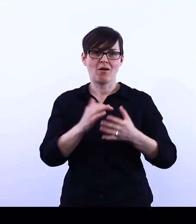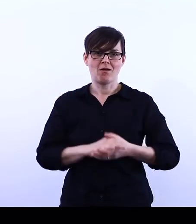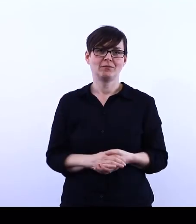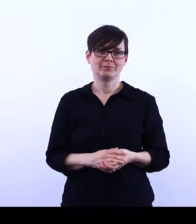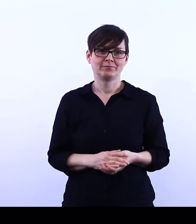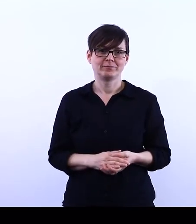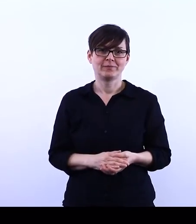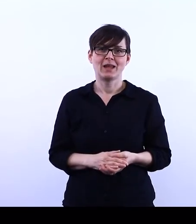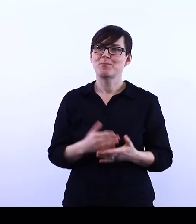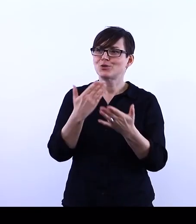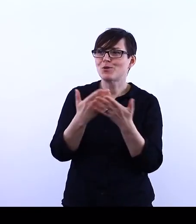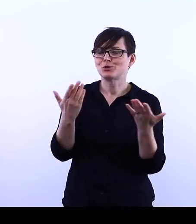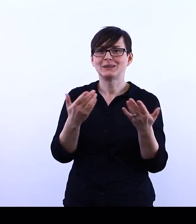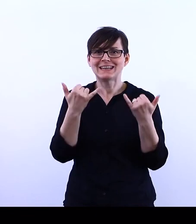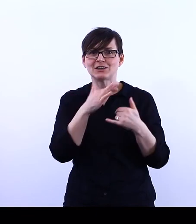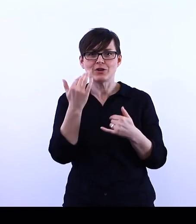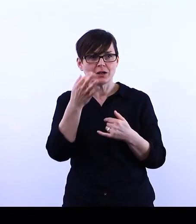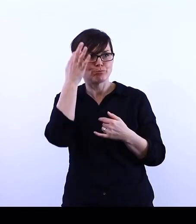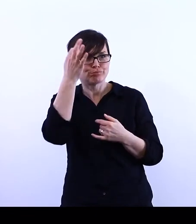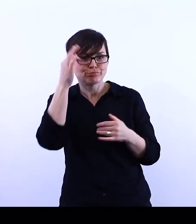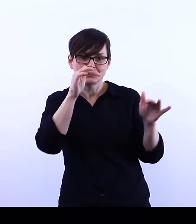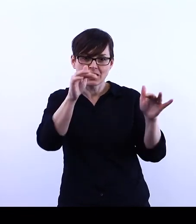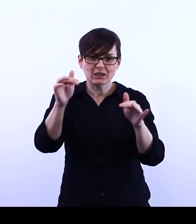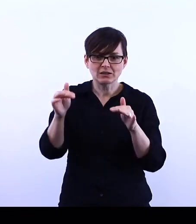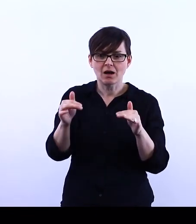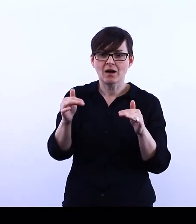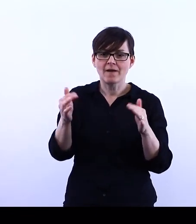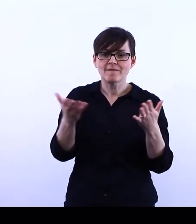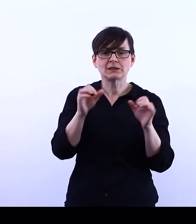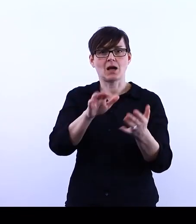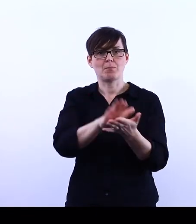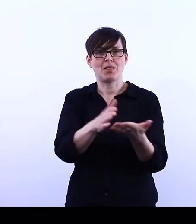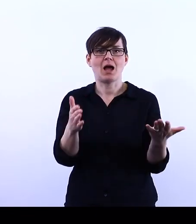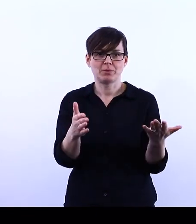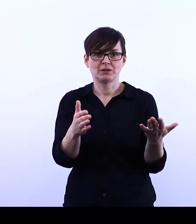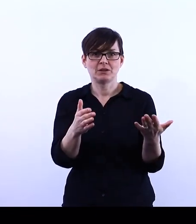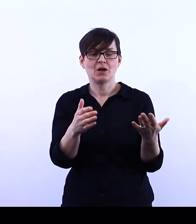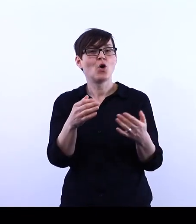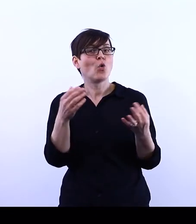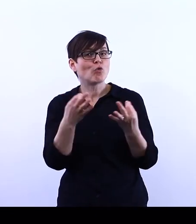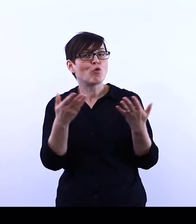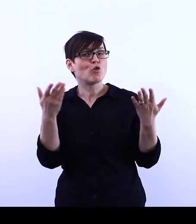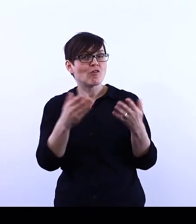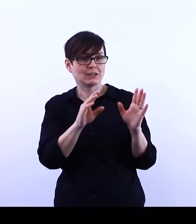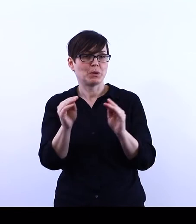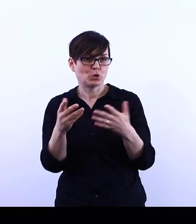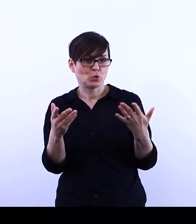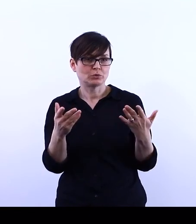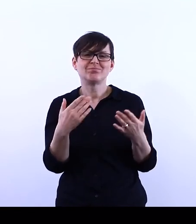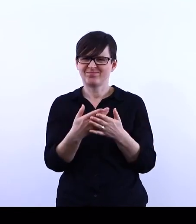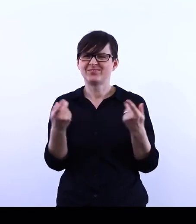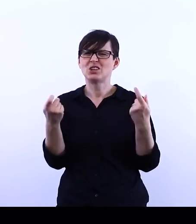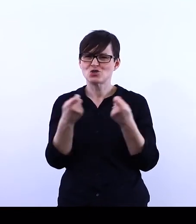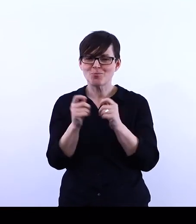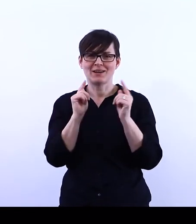was bleibt und wofür nützen wir welche Räume? Das ist eine sehr spannende Diskussion, die, glaube ich,